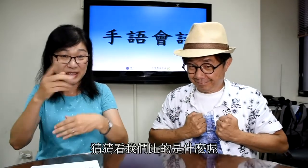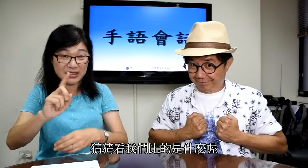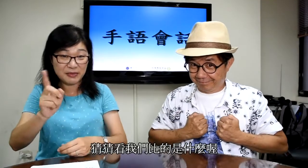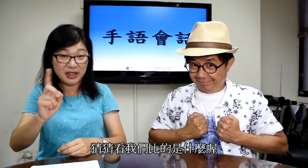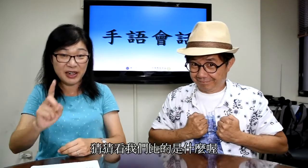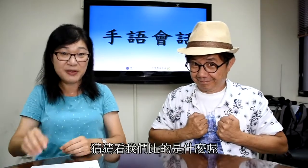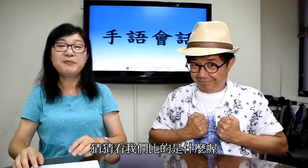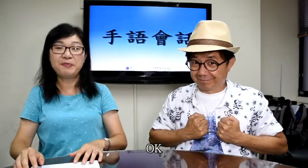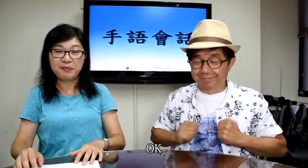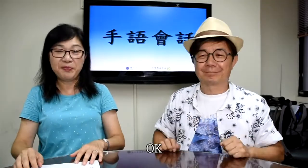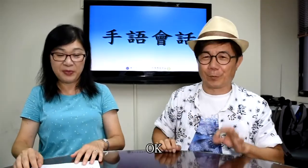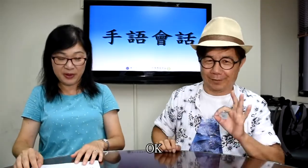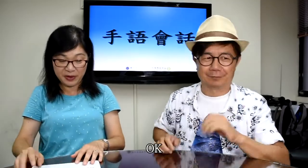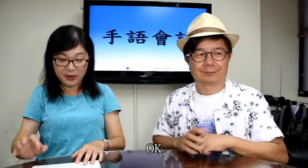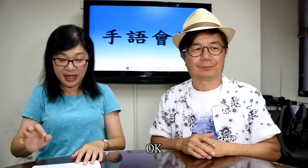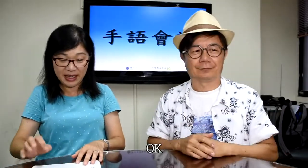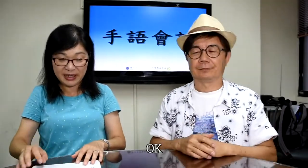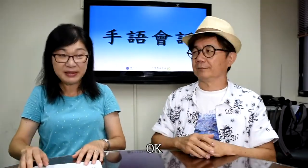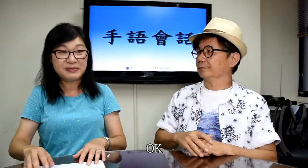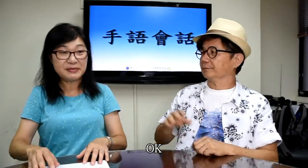什么。 OK，